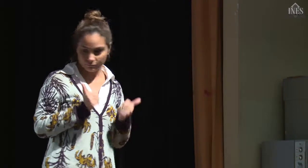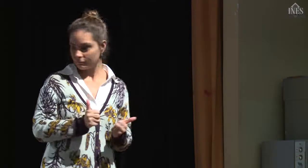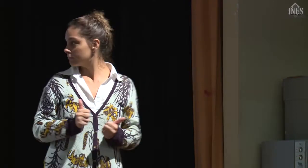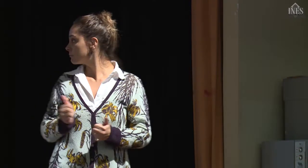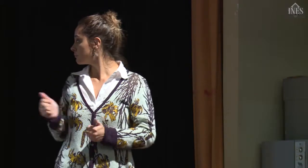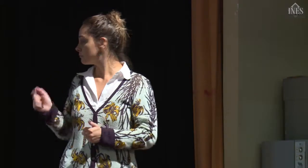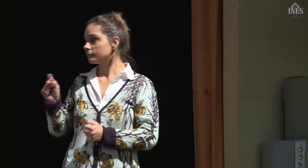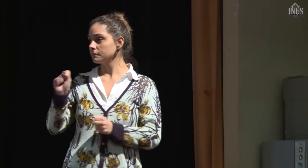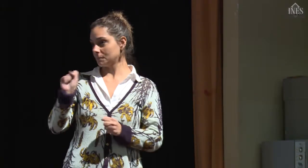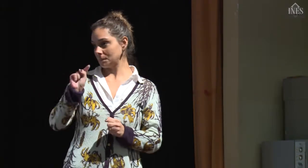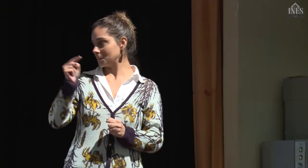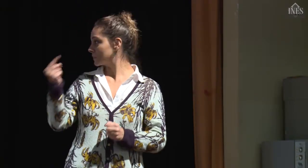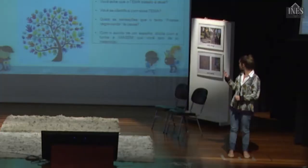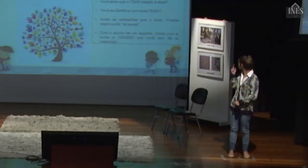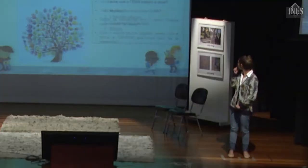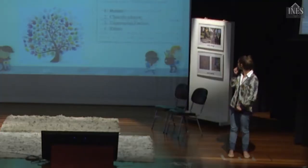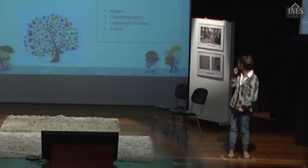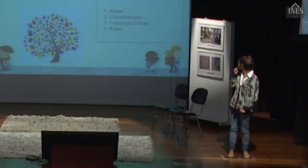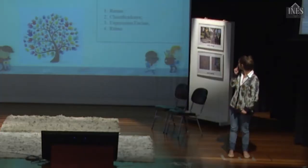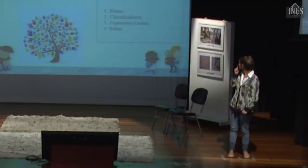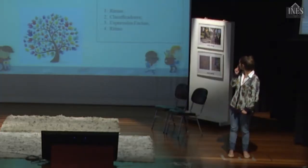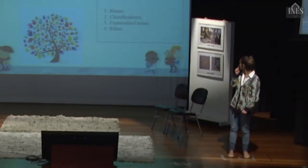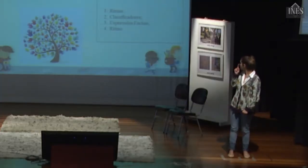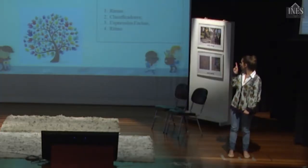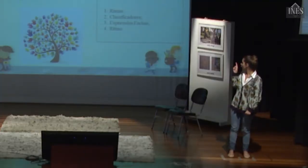enquanto negros. Pode passar, por favor.